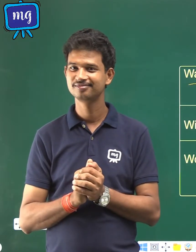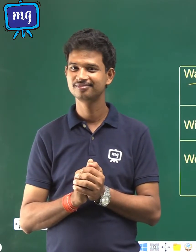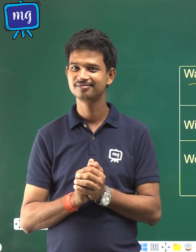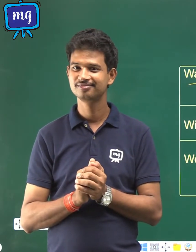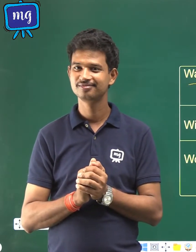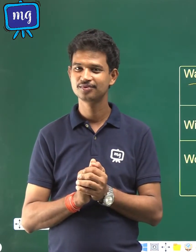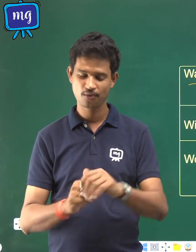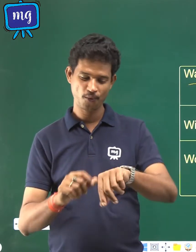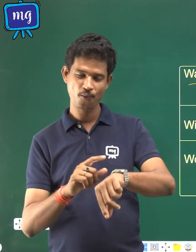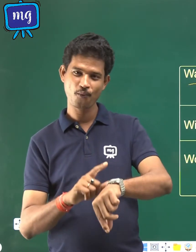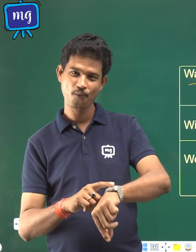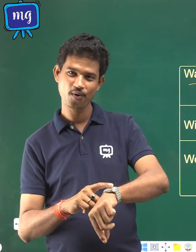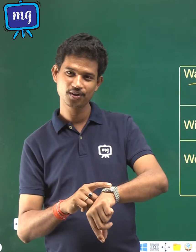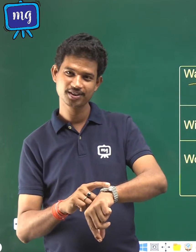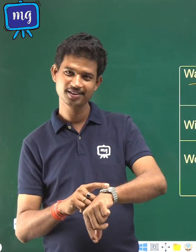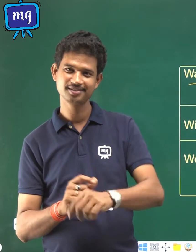watch,